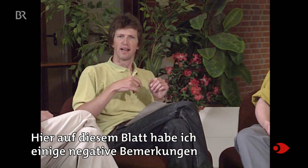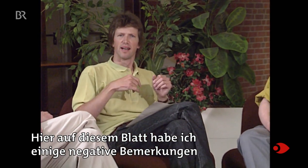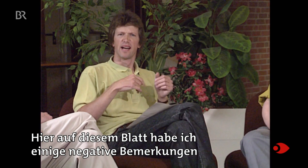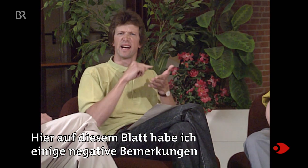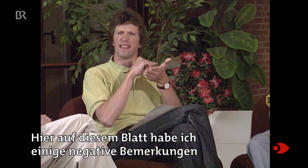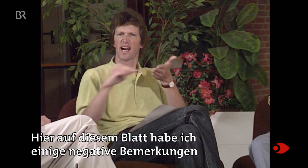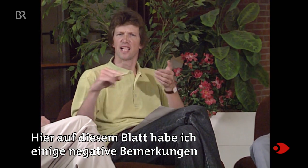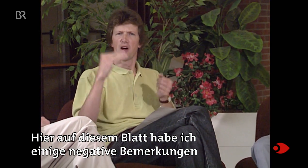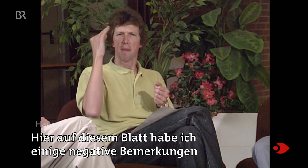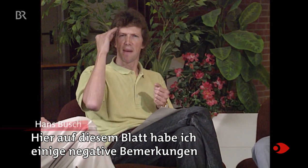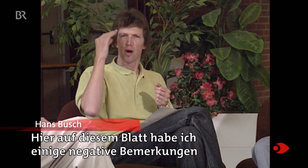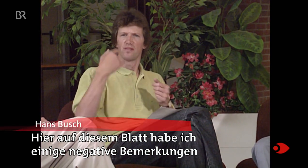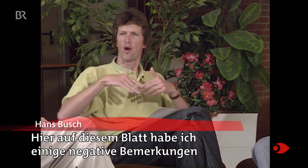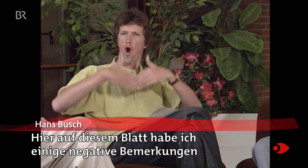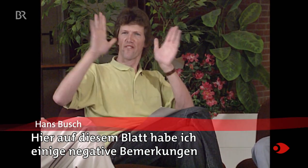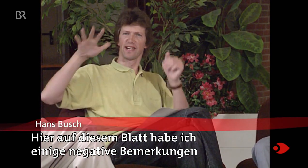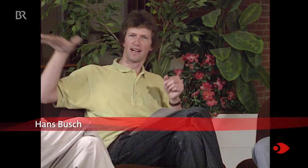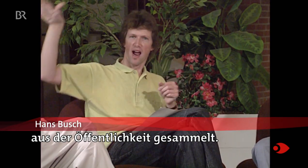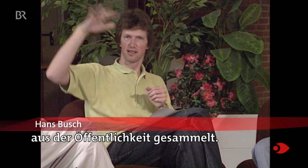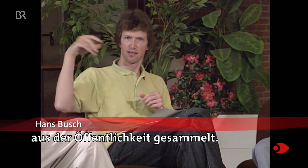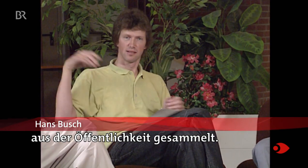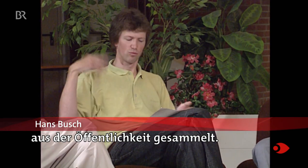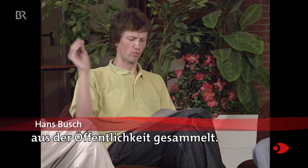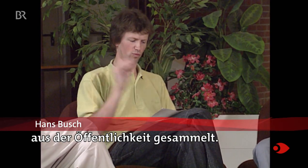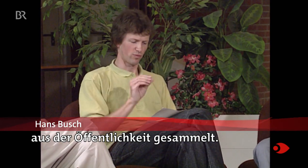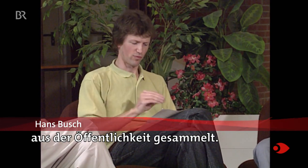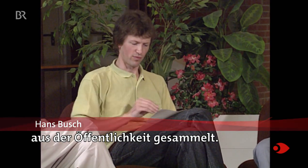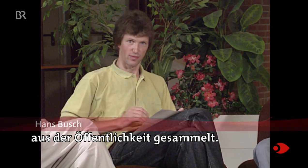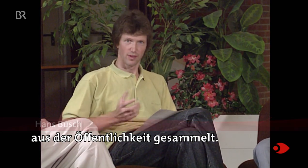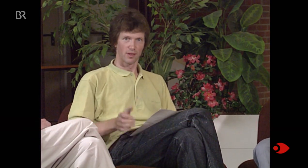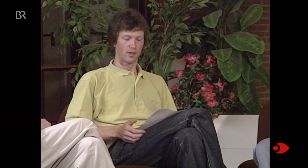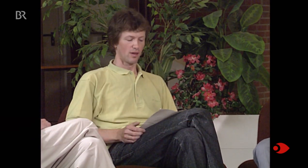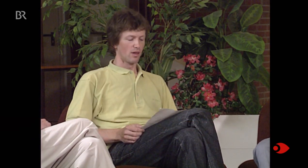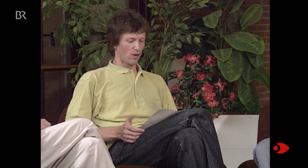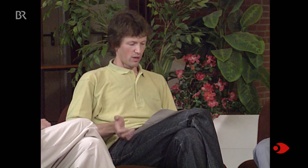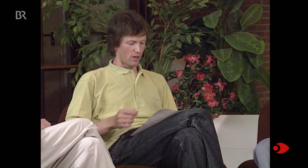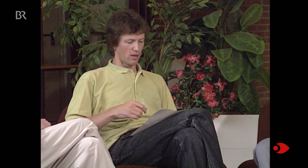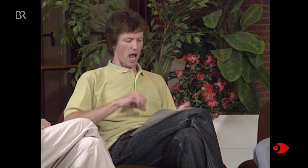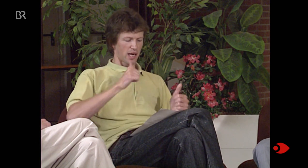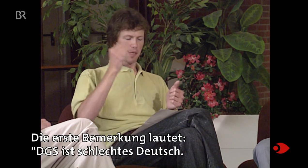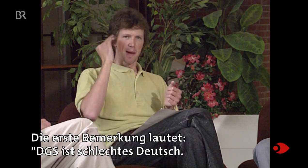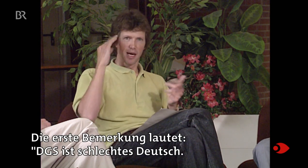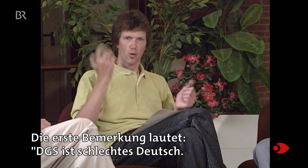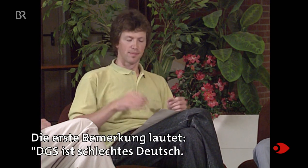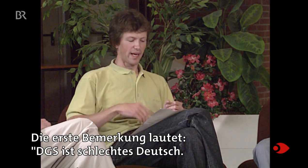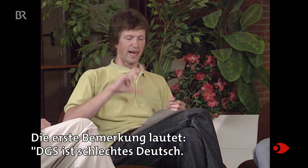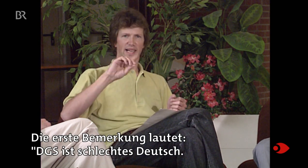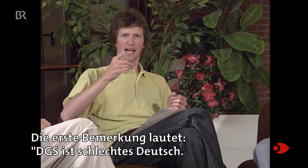negative Bemerkungen aus der Öffentlichkeit gesammelt. Die erste Bemerkung